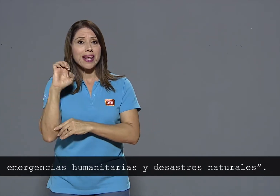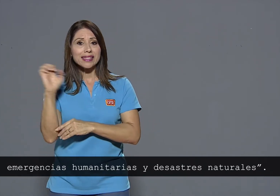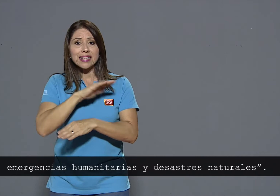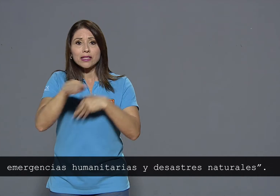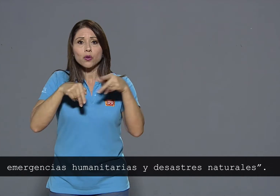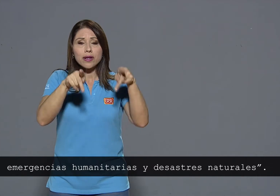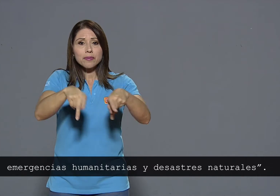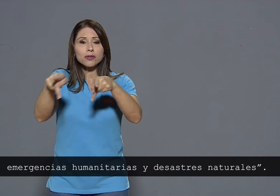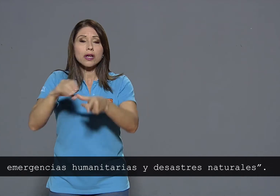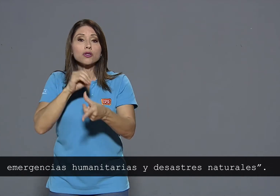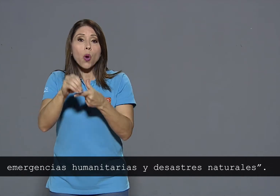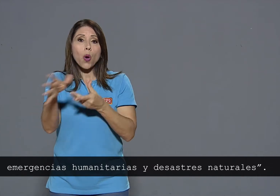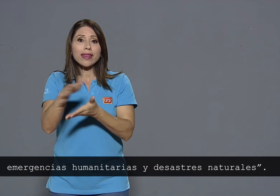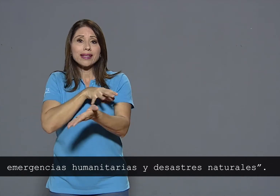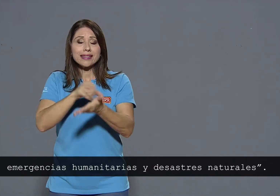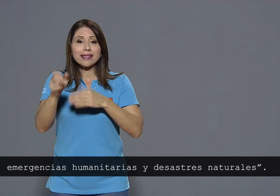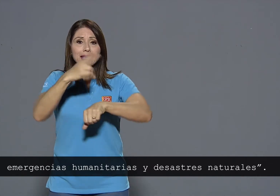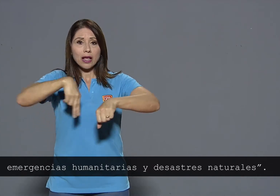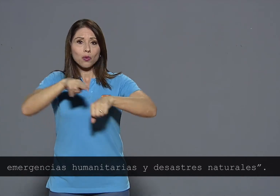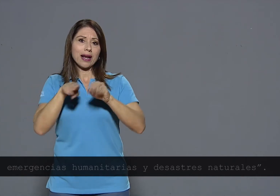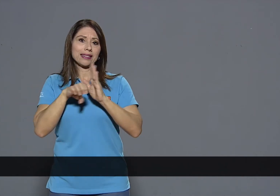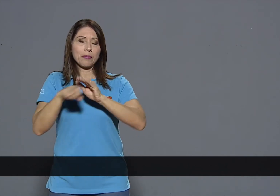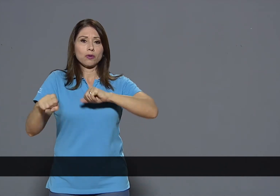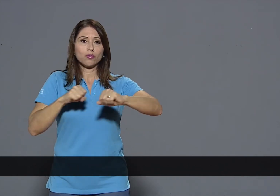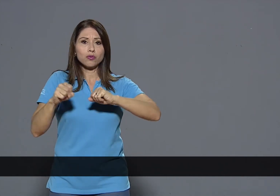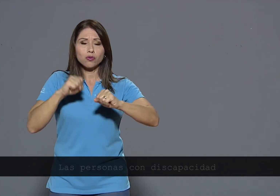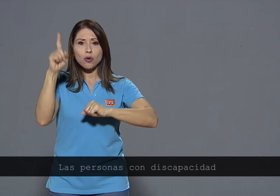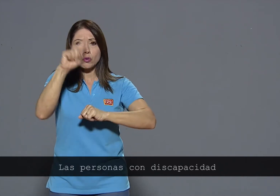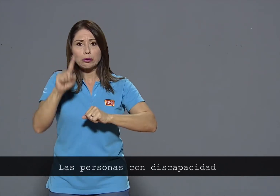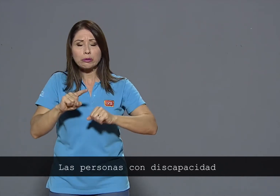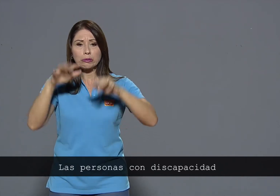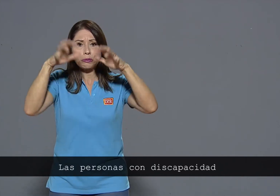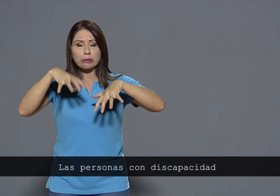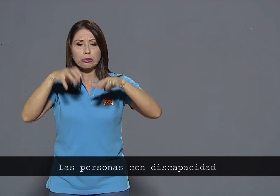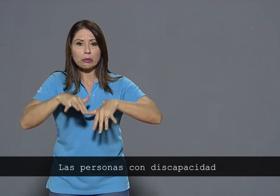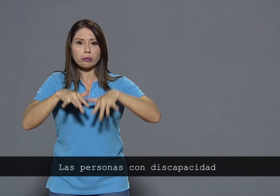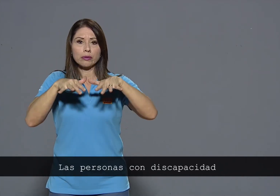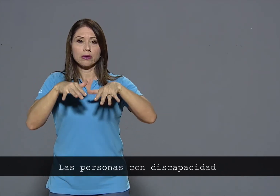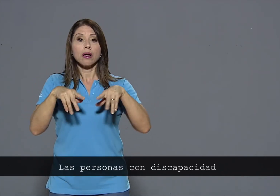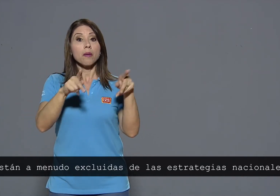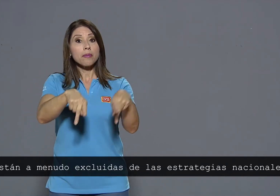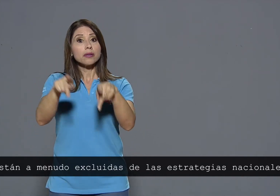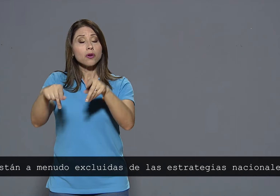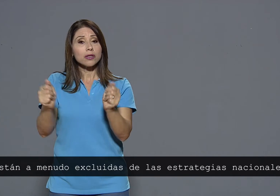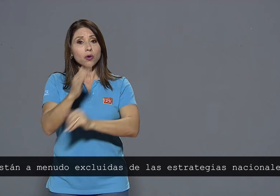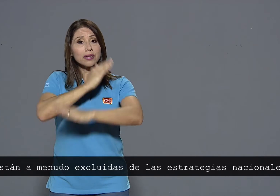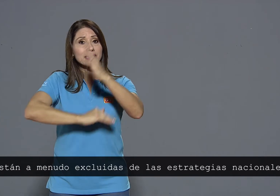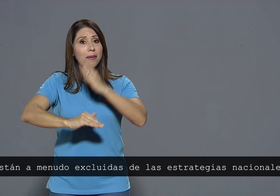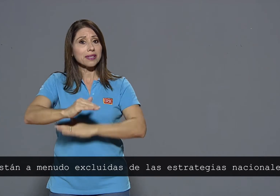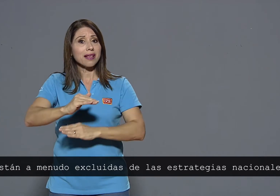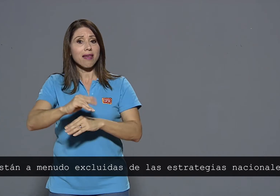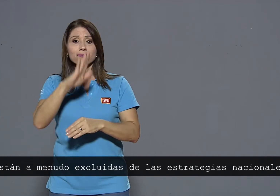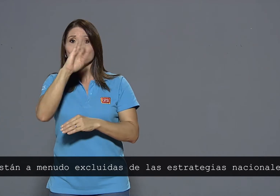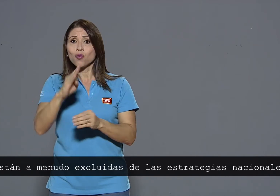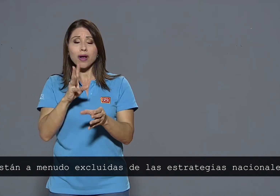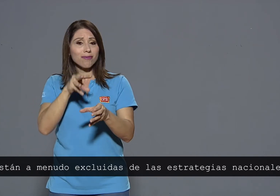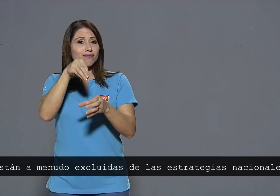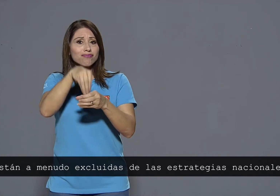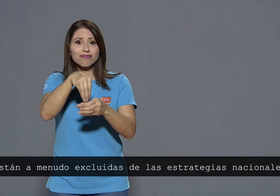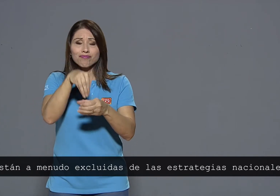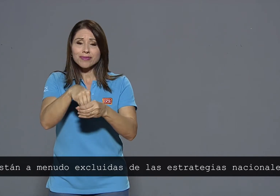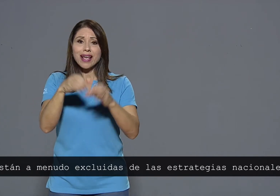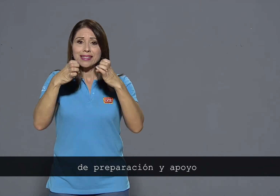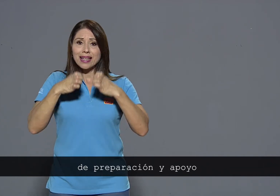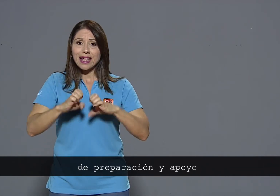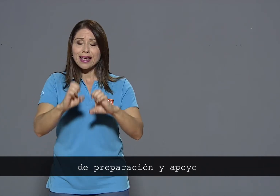emergencias humanitarias y desastres naturales. Las personas con discapacidad están a menudo excluidas de las